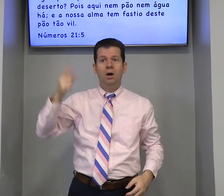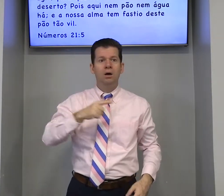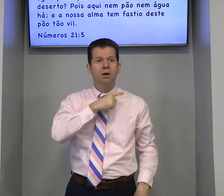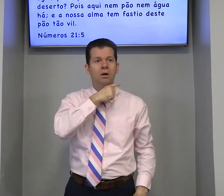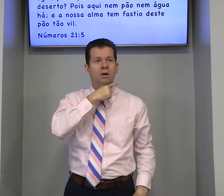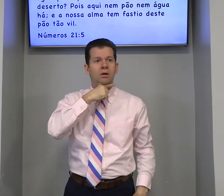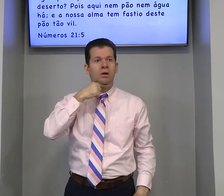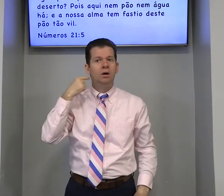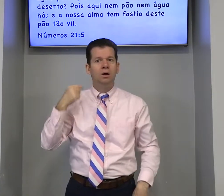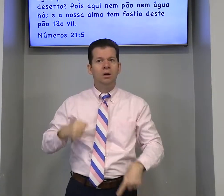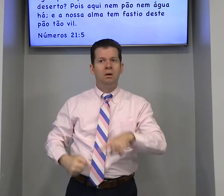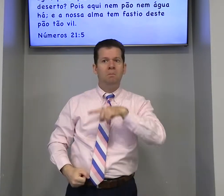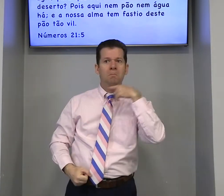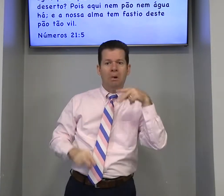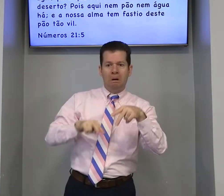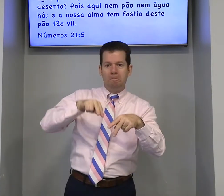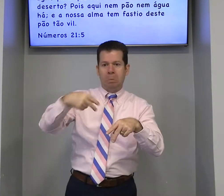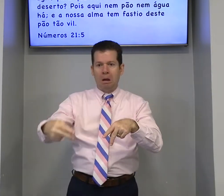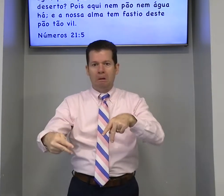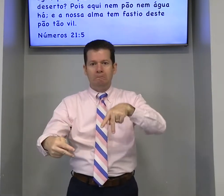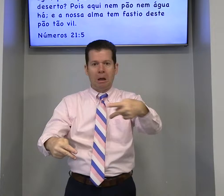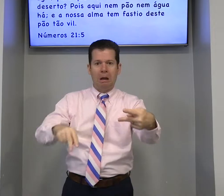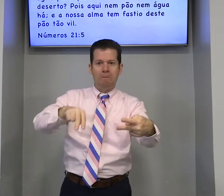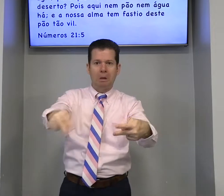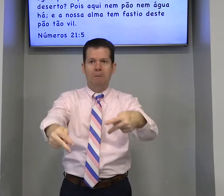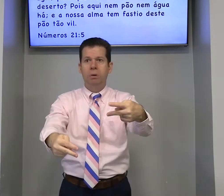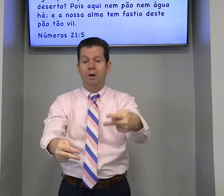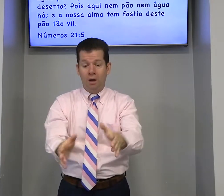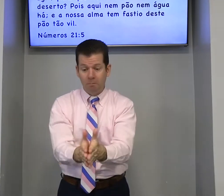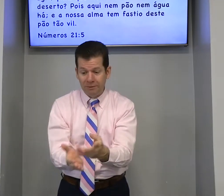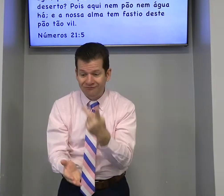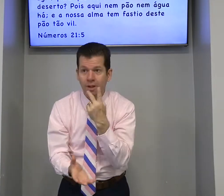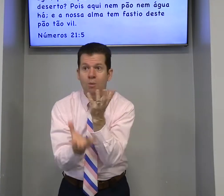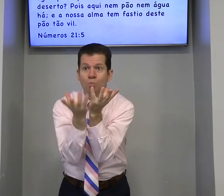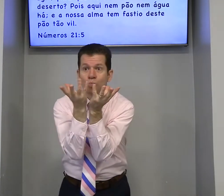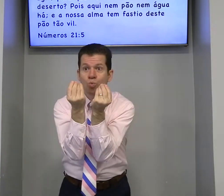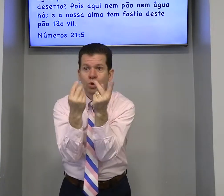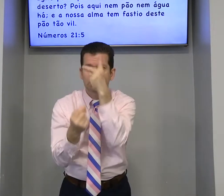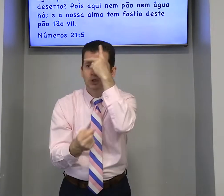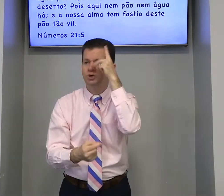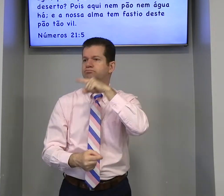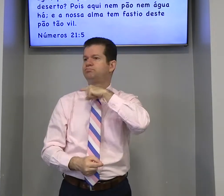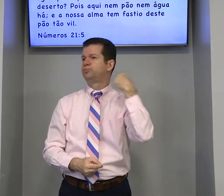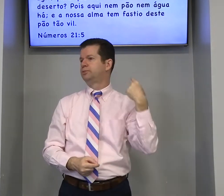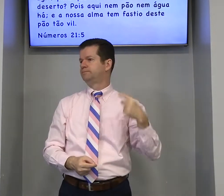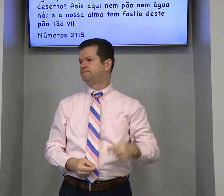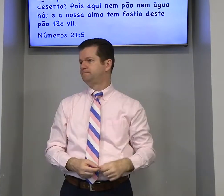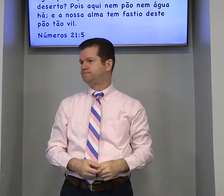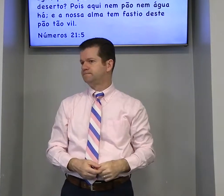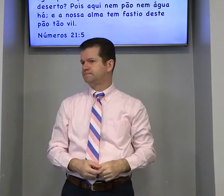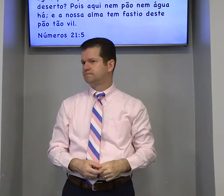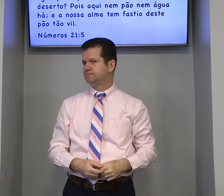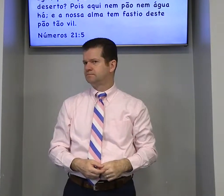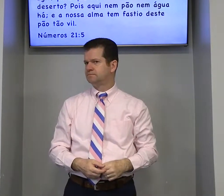E quando foi picado, o que aconteceu? Morria as pessoas. A Bíblia fala que muitas pessoas morreram.